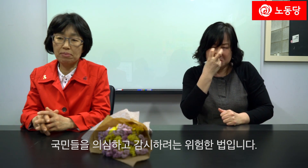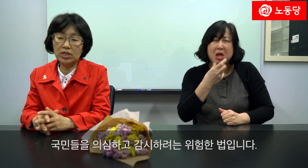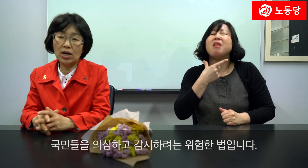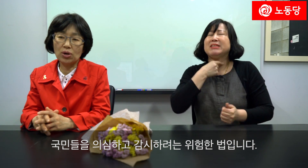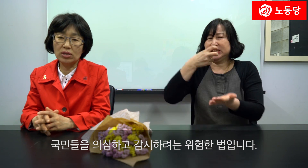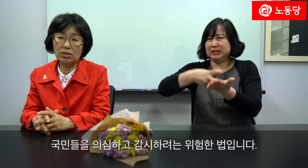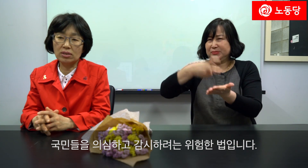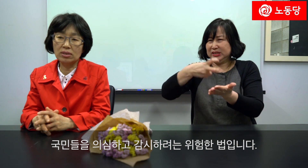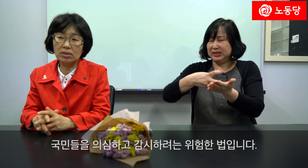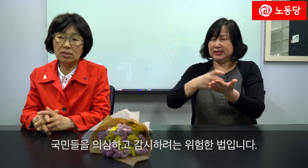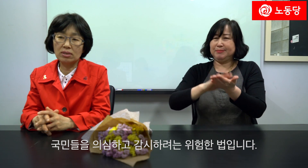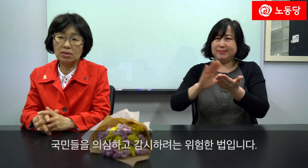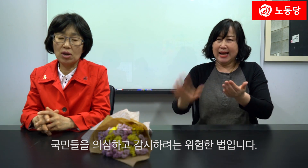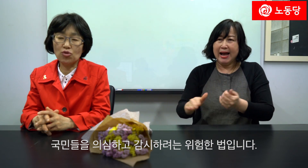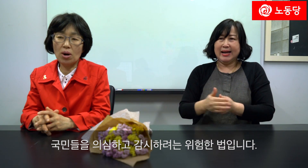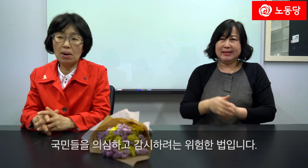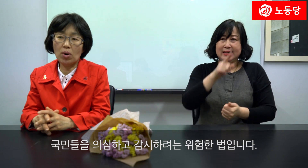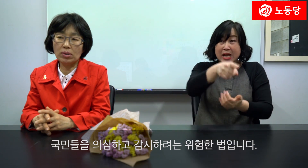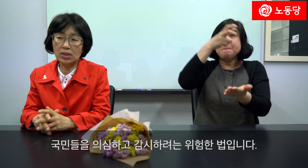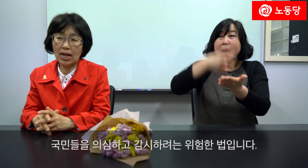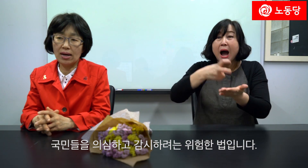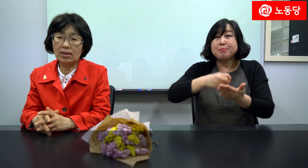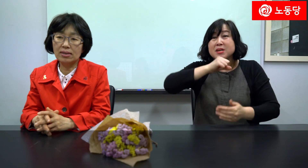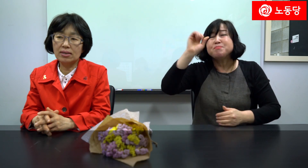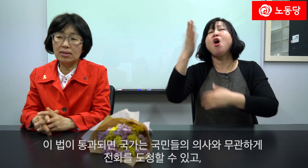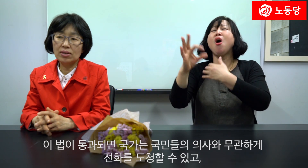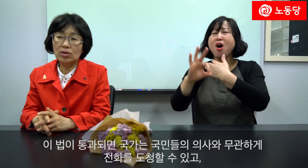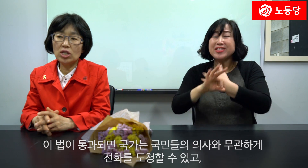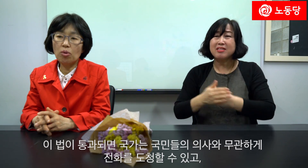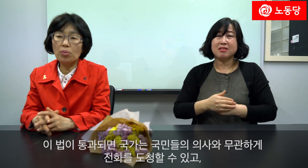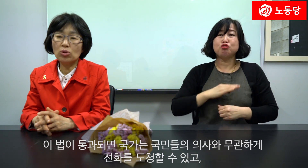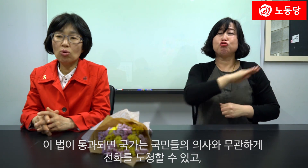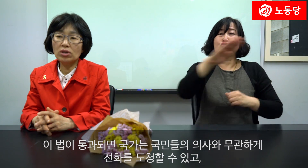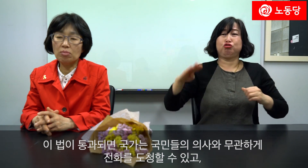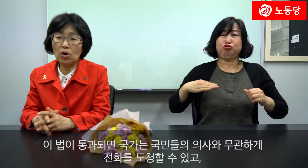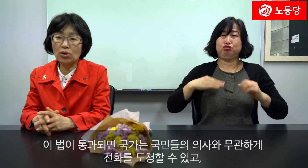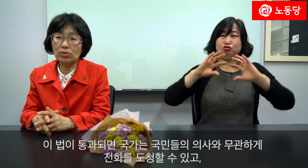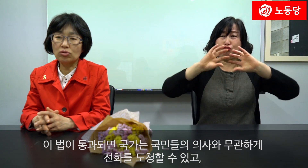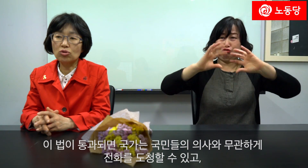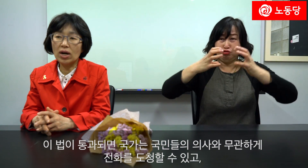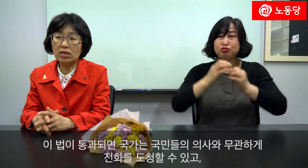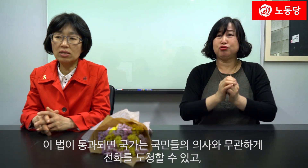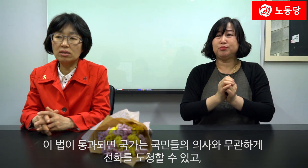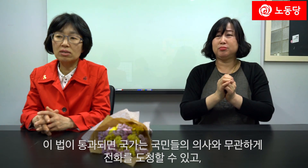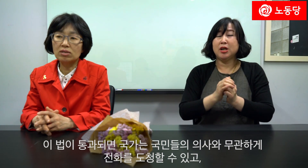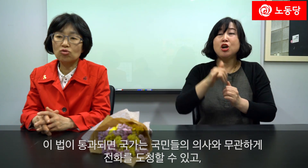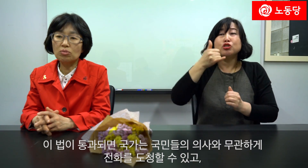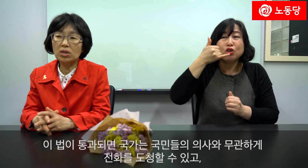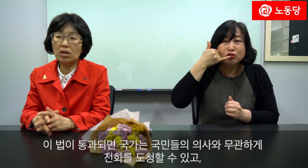의심하고 감시하려는 위험한 법입니다. 이 법이 통과되면